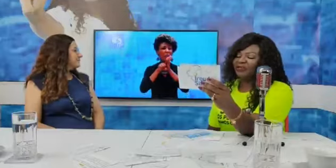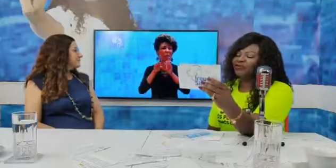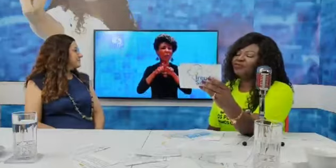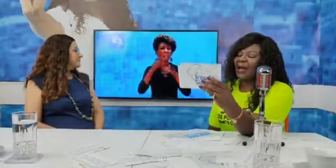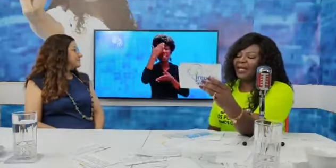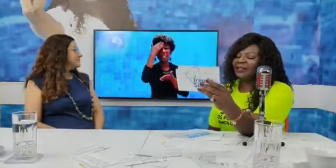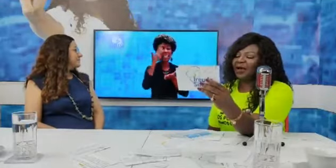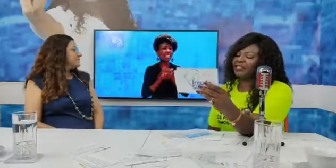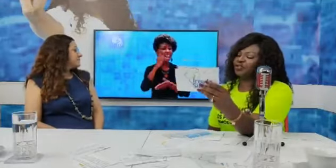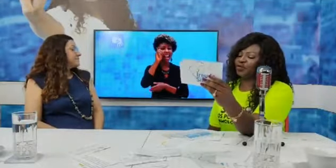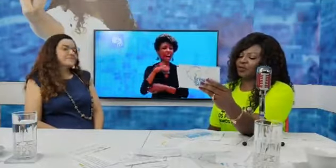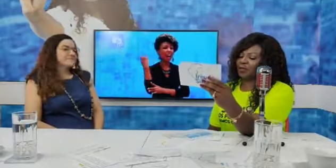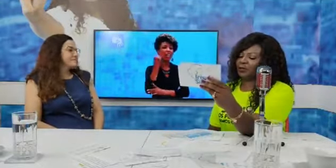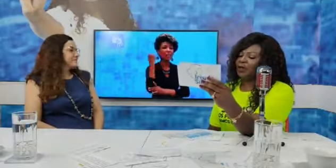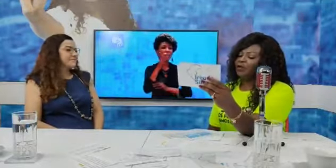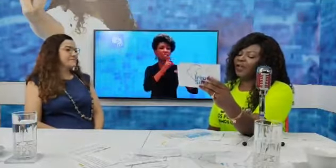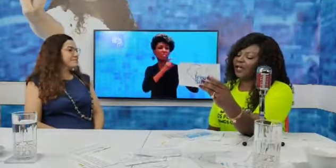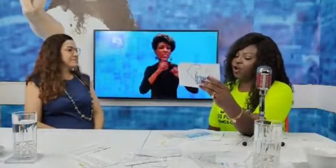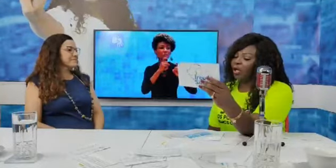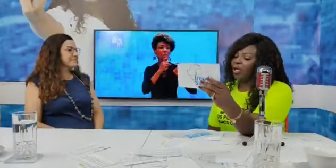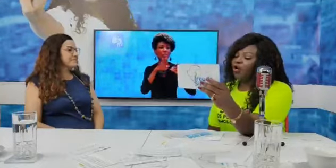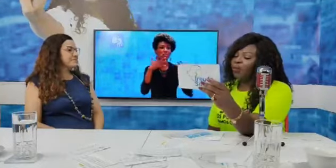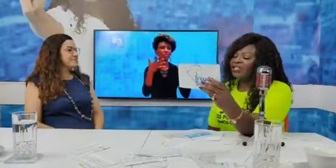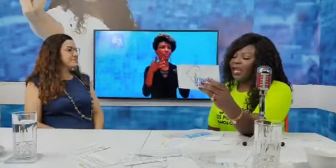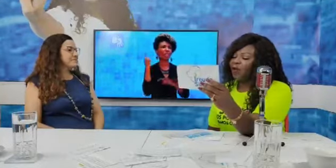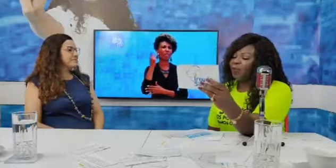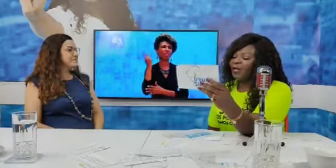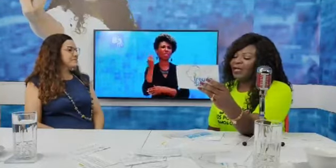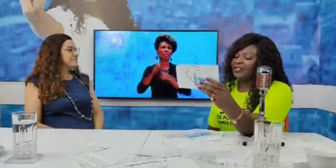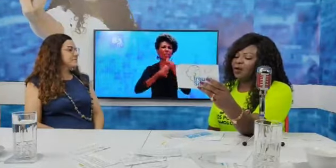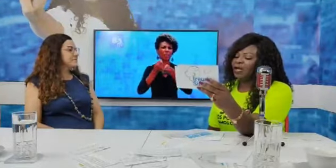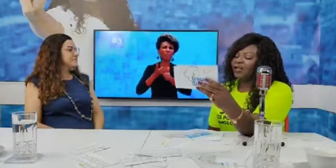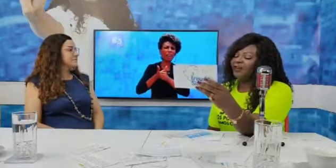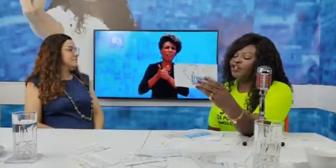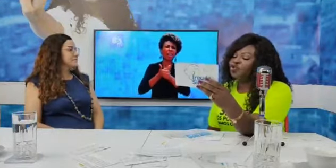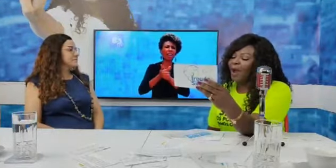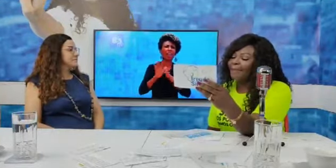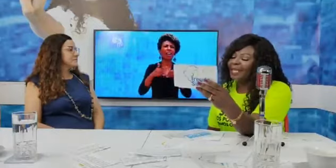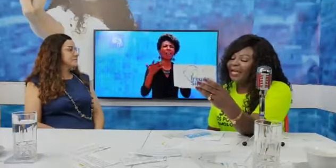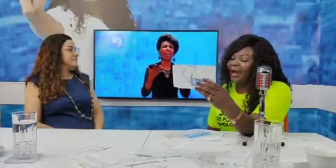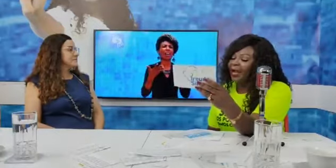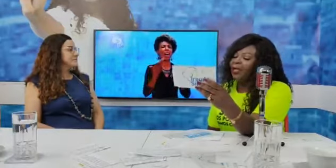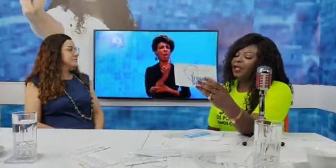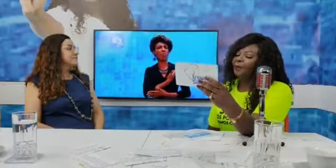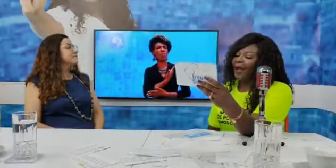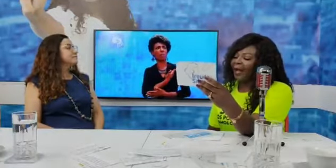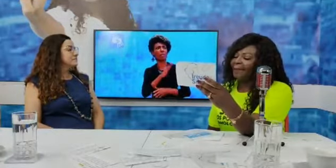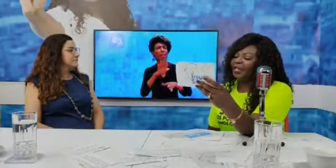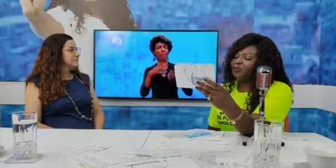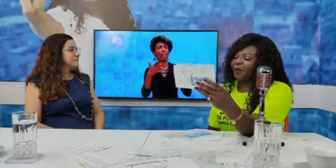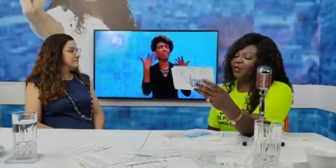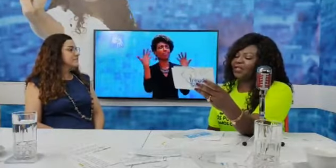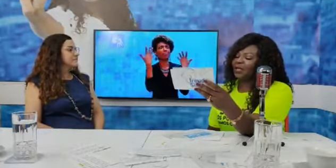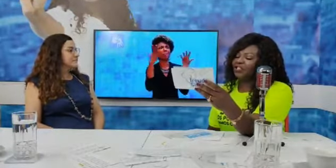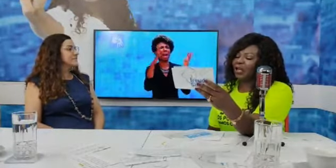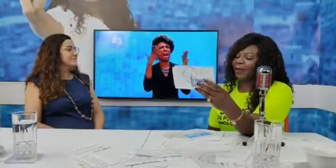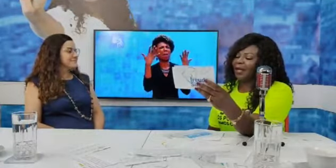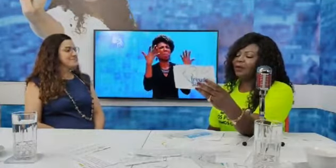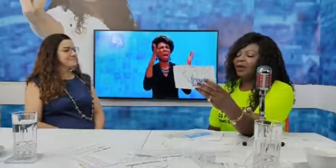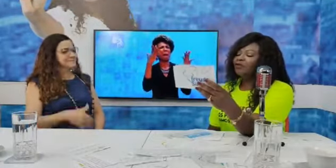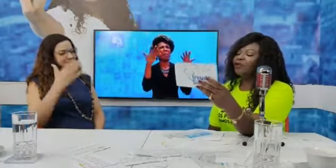ser fundamental essa discussão. Vereadora, comecei a acompanhar a senhora através de uma amiga e parabéns pelo